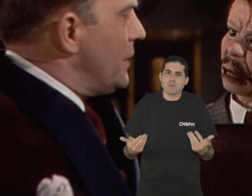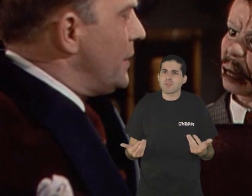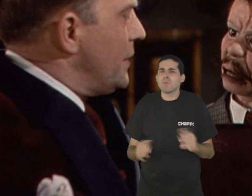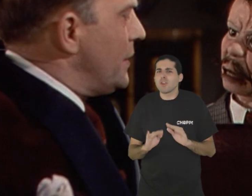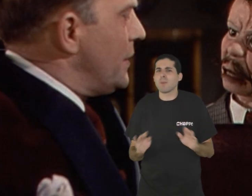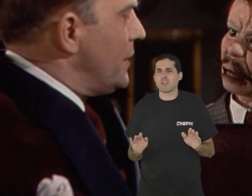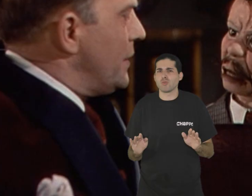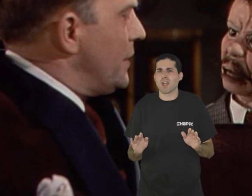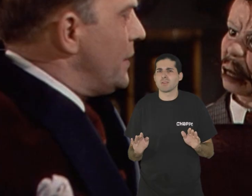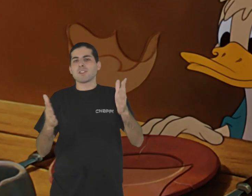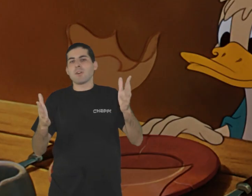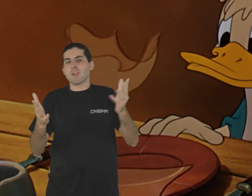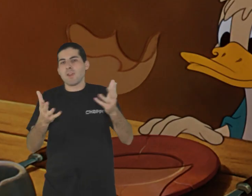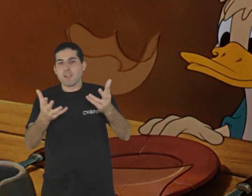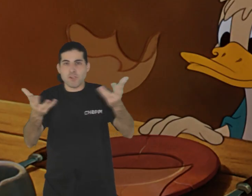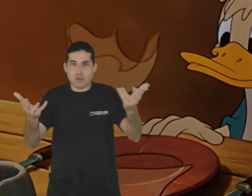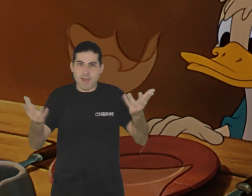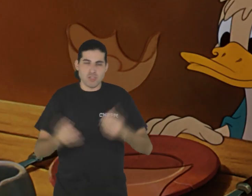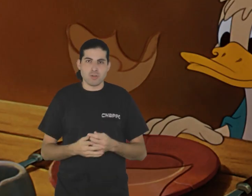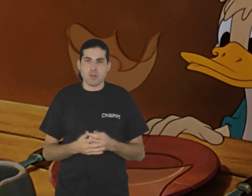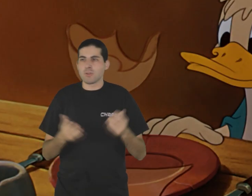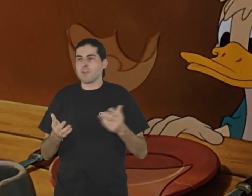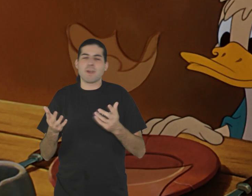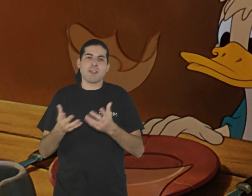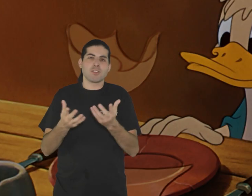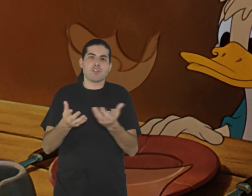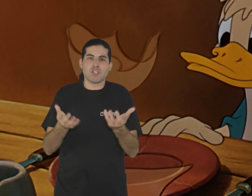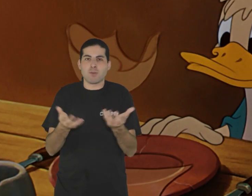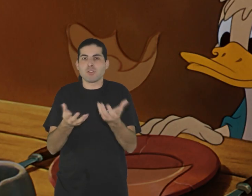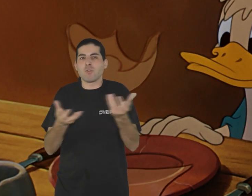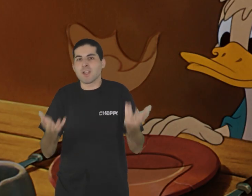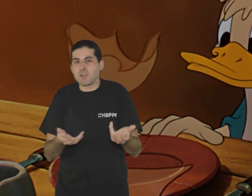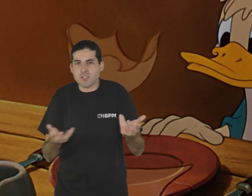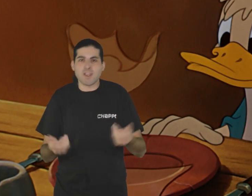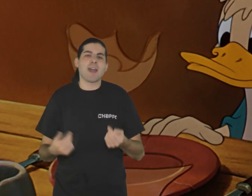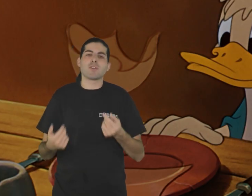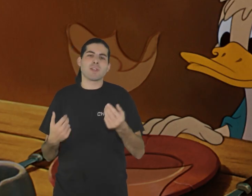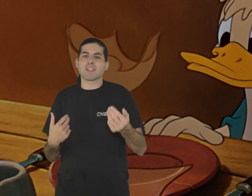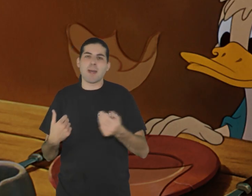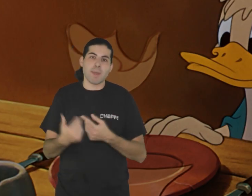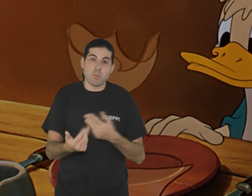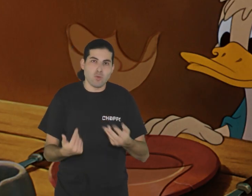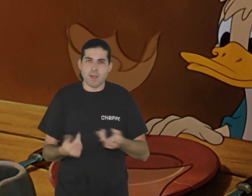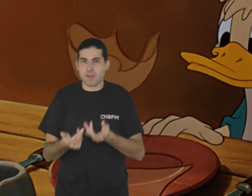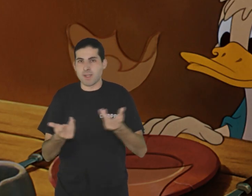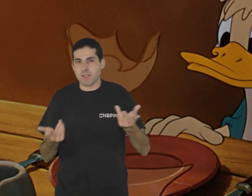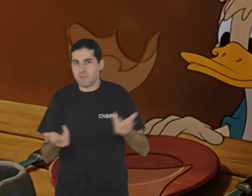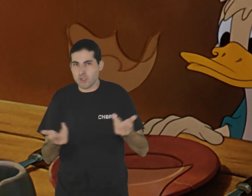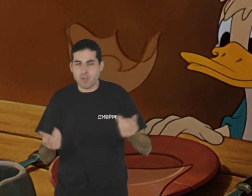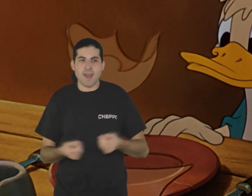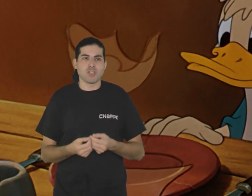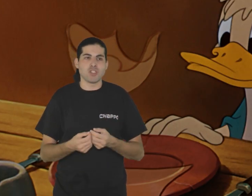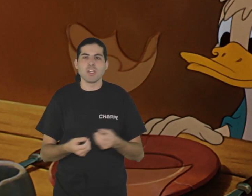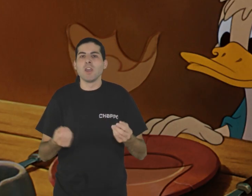Un'altra cosa di questo film che non mi è piaciuta. La storia è quella del fagiolo magico, no? Dove in pratica c'è questo contadino sfigato che scambia la mucca per